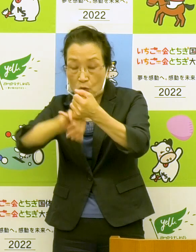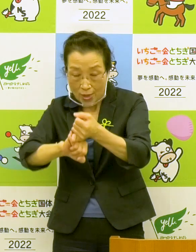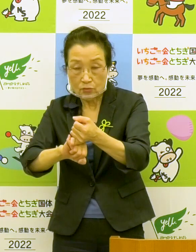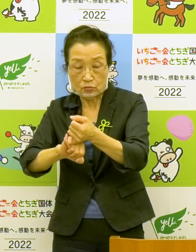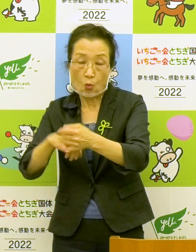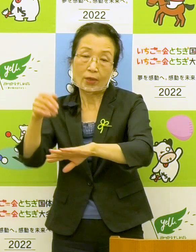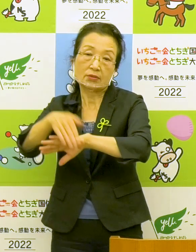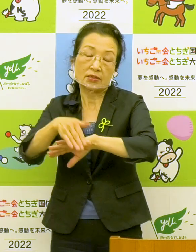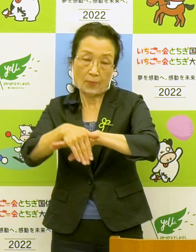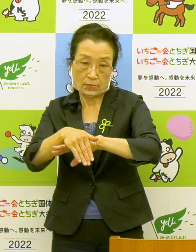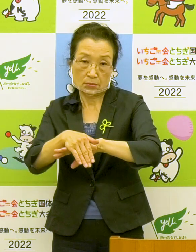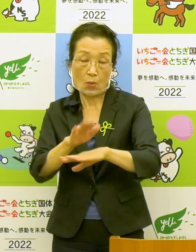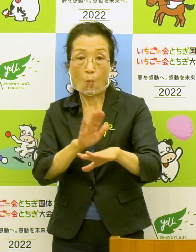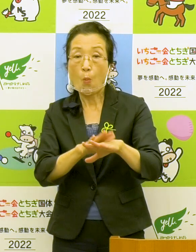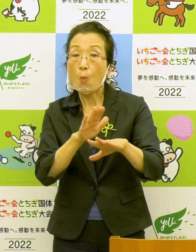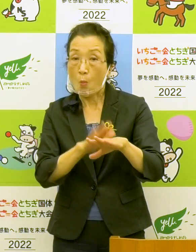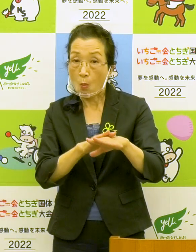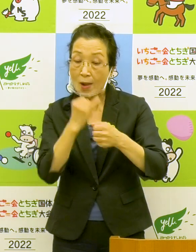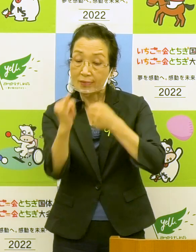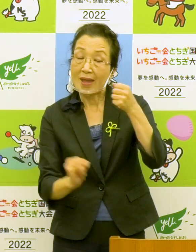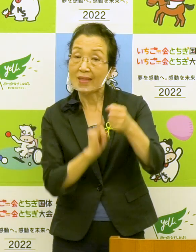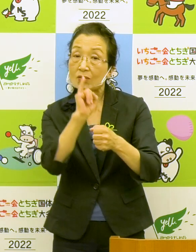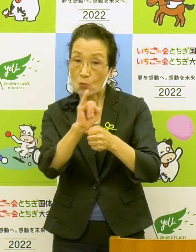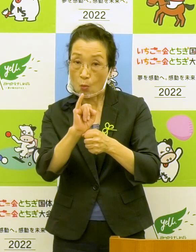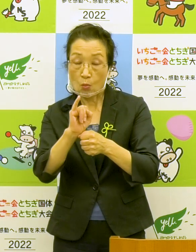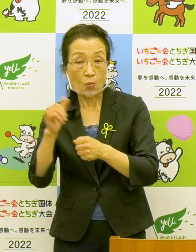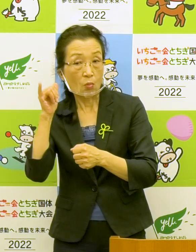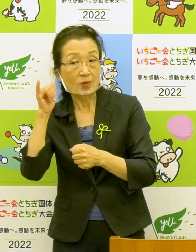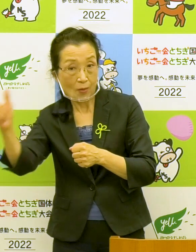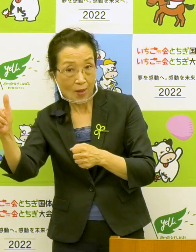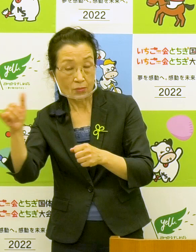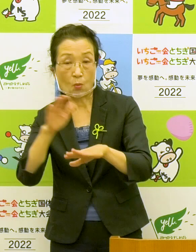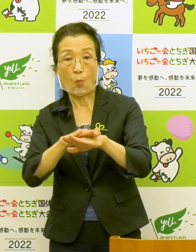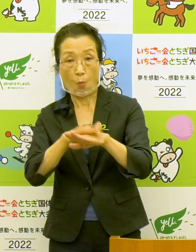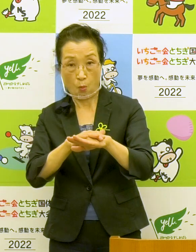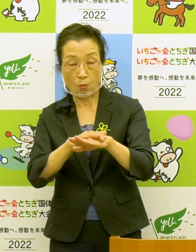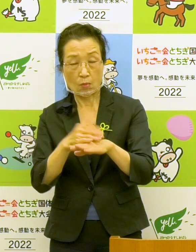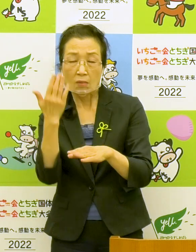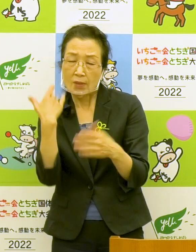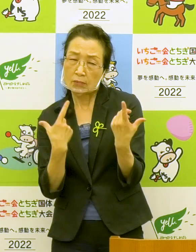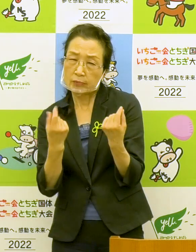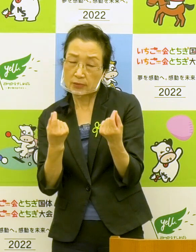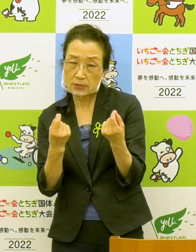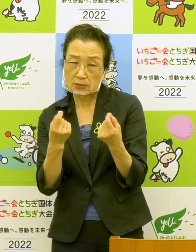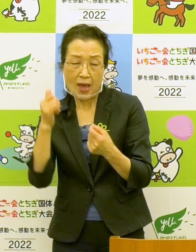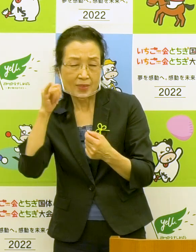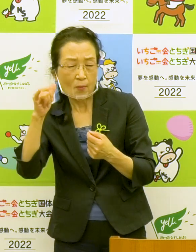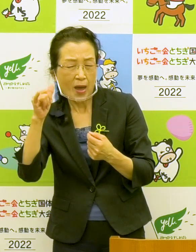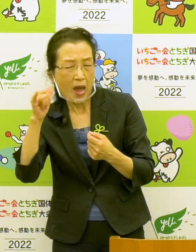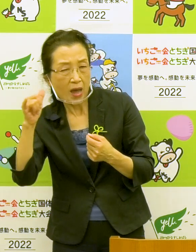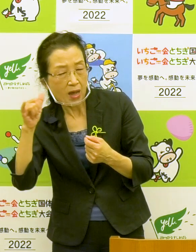の方法は、インターネットと電話を併用して受け付けますが、前回と同じく電話ではなかな